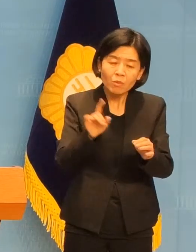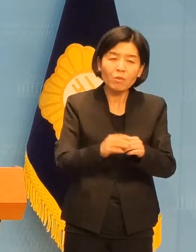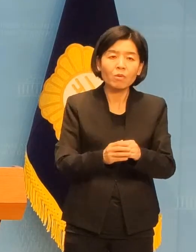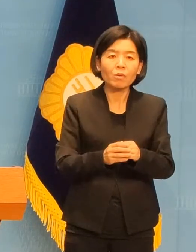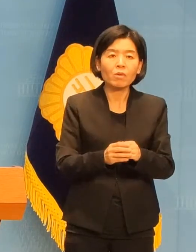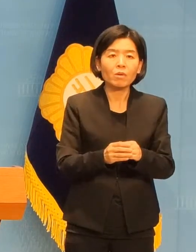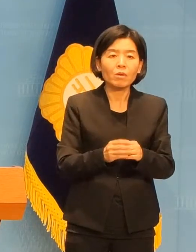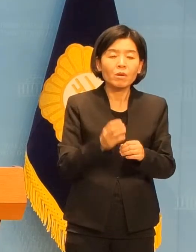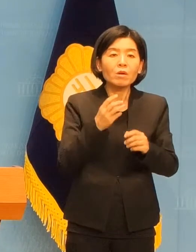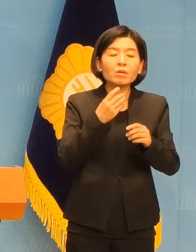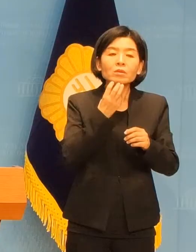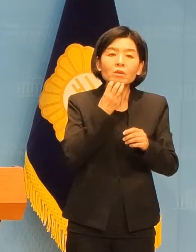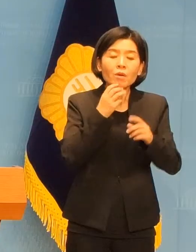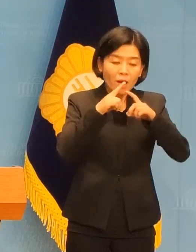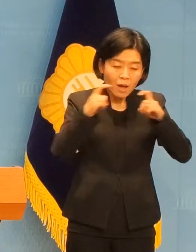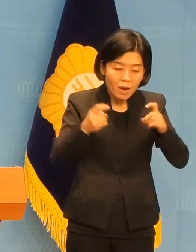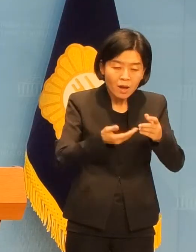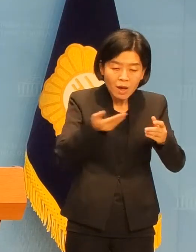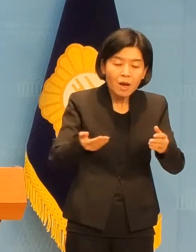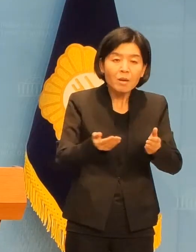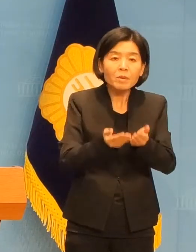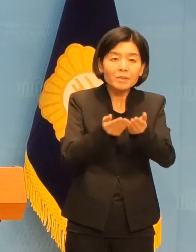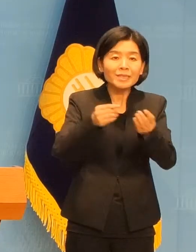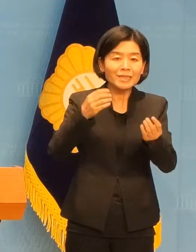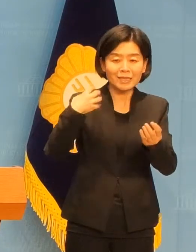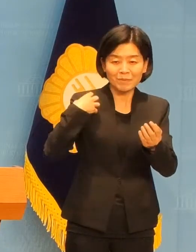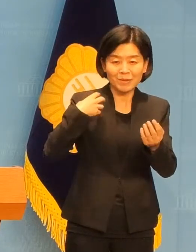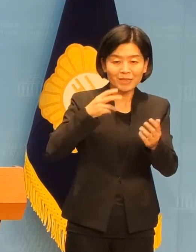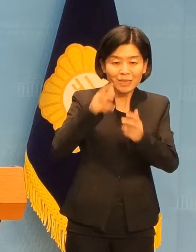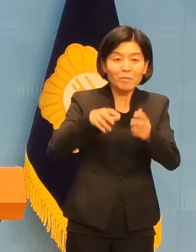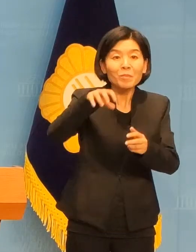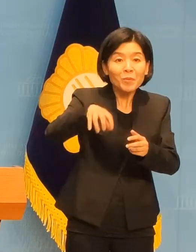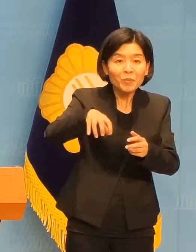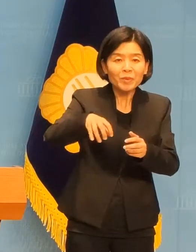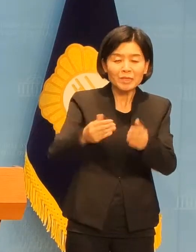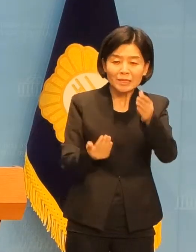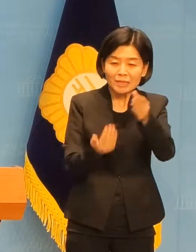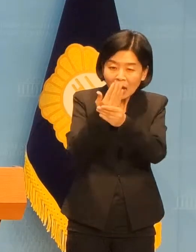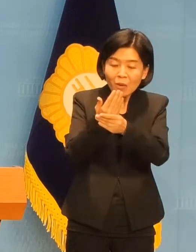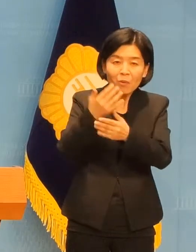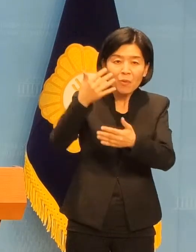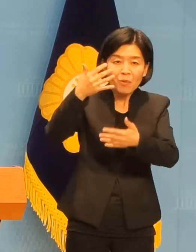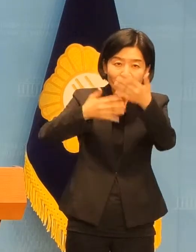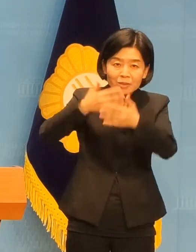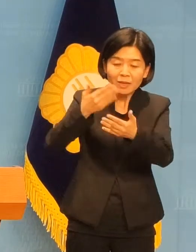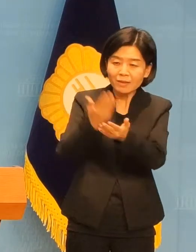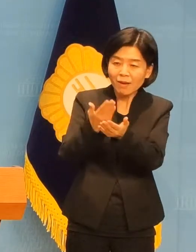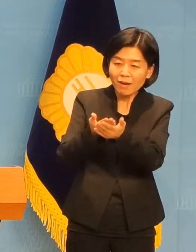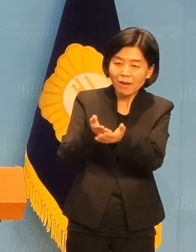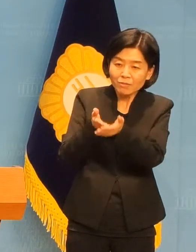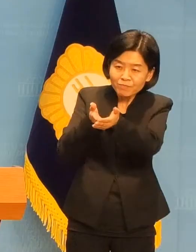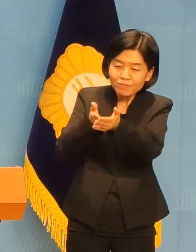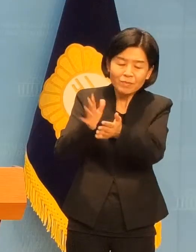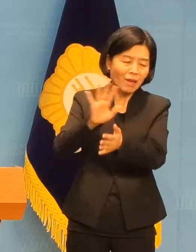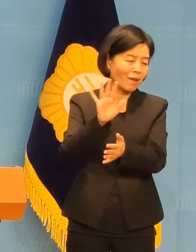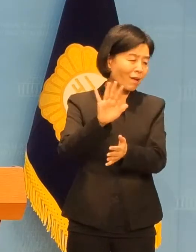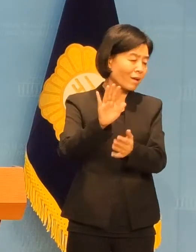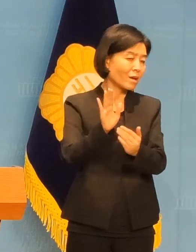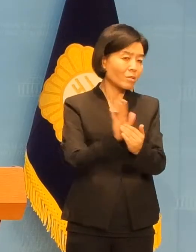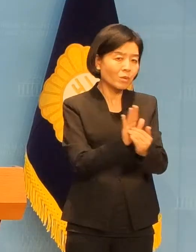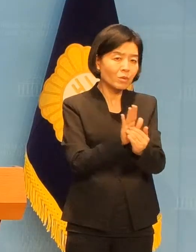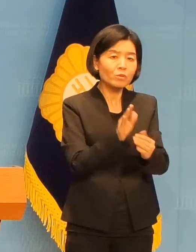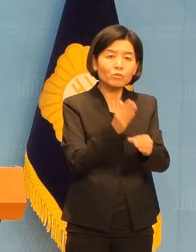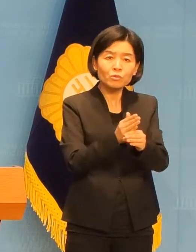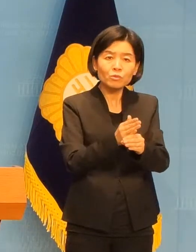담당 과장은 사고 영상 기록을 제출하라는 국회의 공식 요구에 대해 제출을 회피하면서